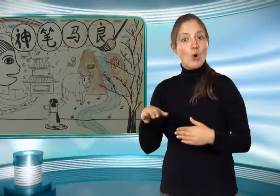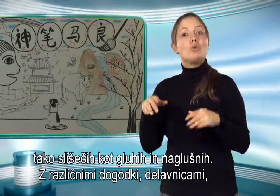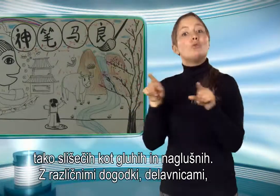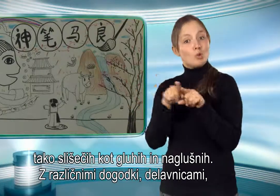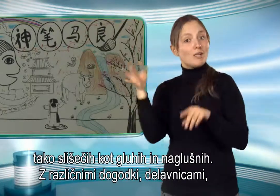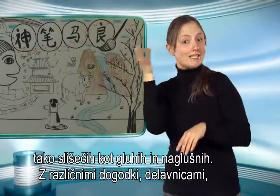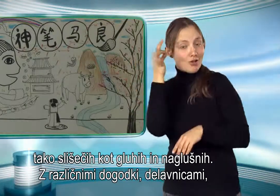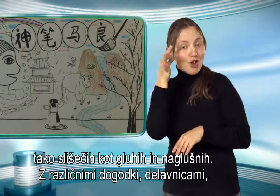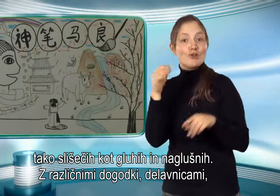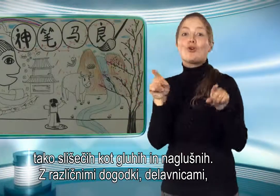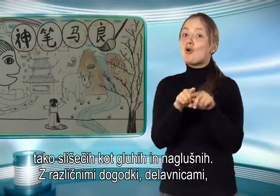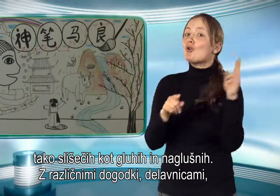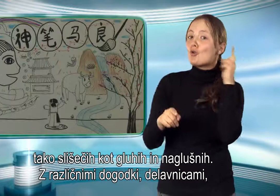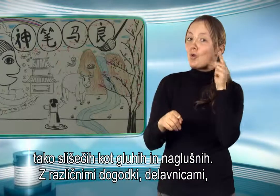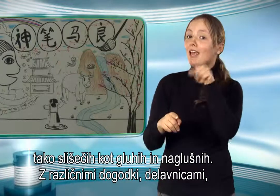naglušnih.